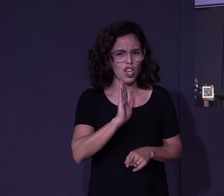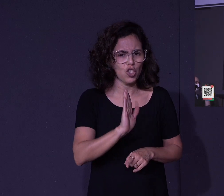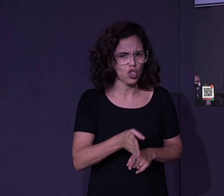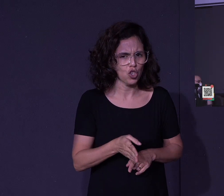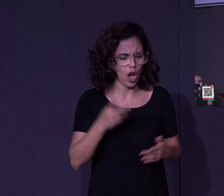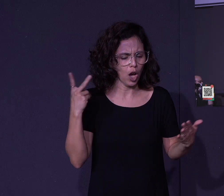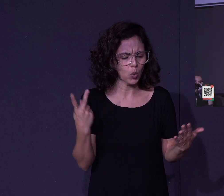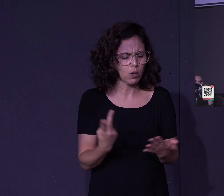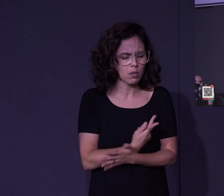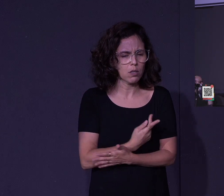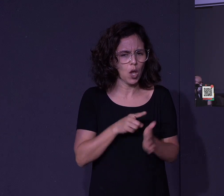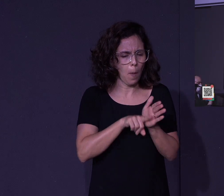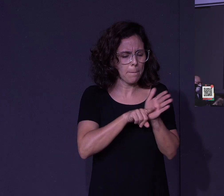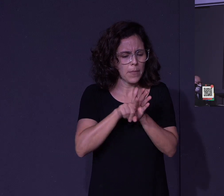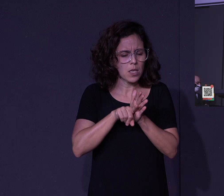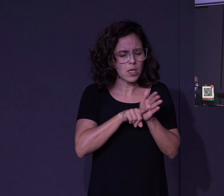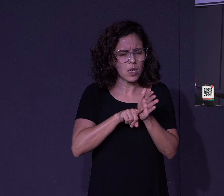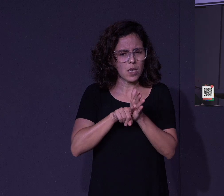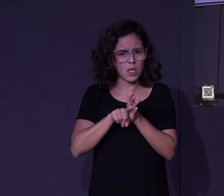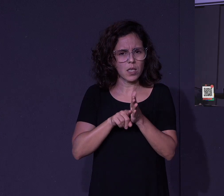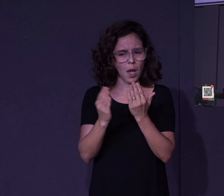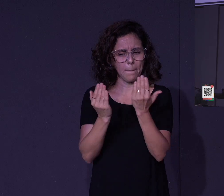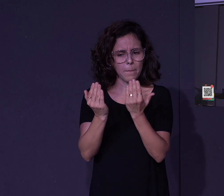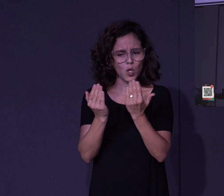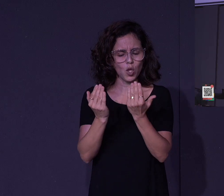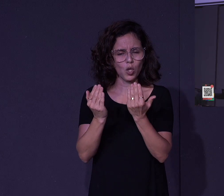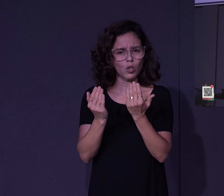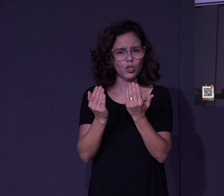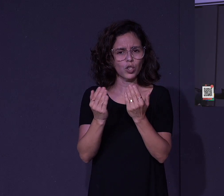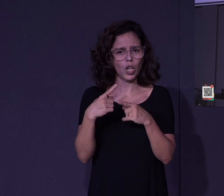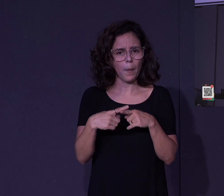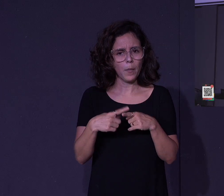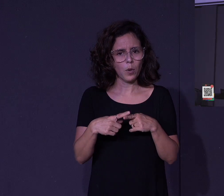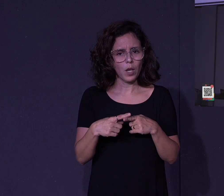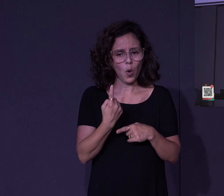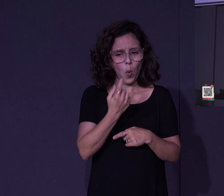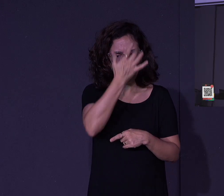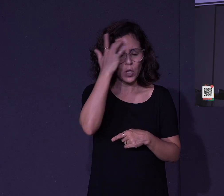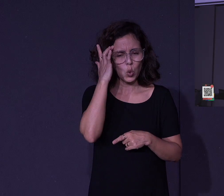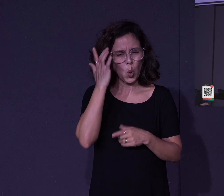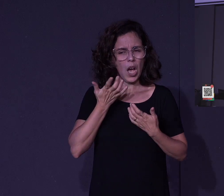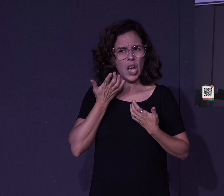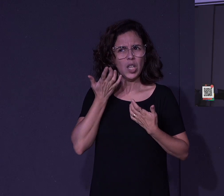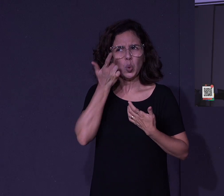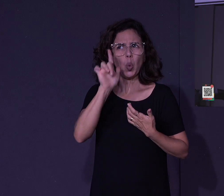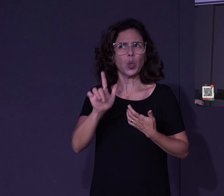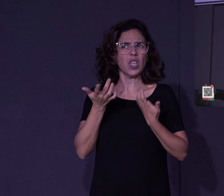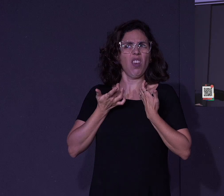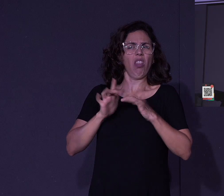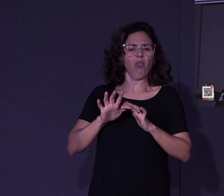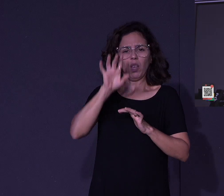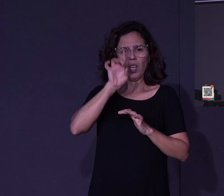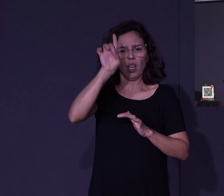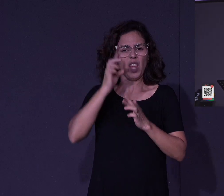psicologia pastoral, não conseguia se referir a Deus como pai, porque a figura do seu pai era de um embriagado. E a figura